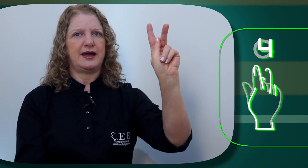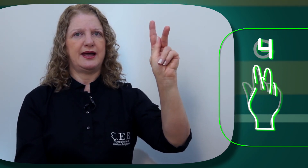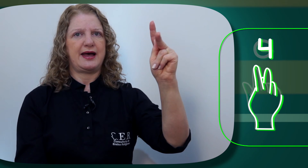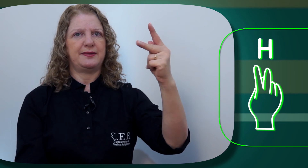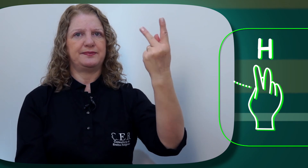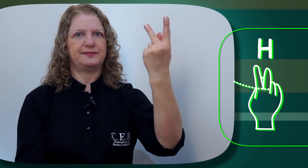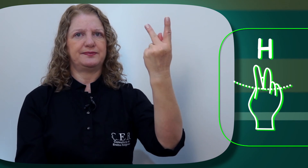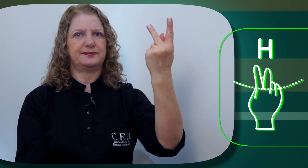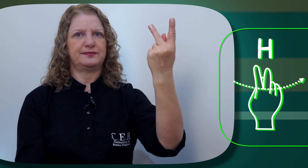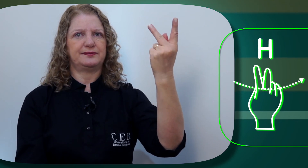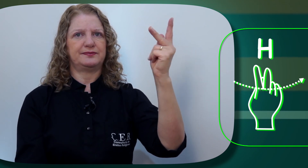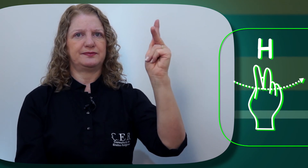H,